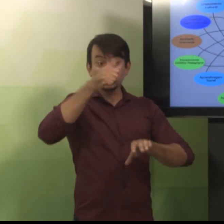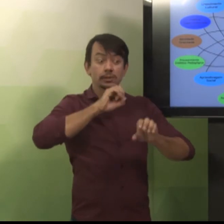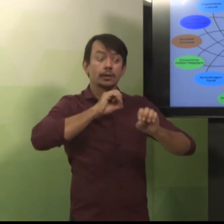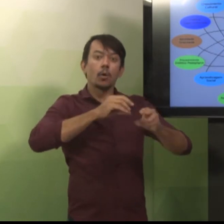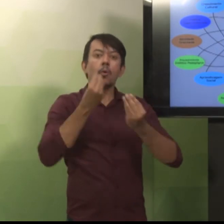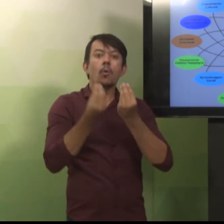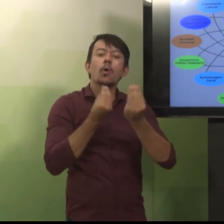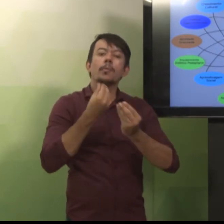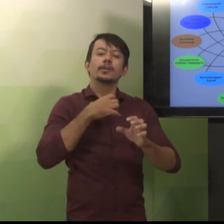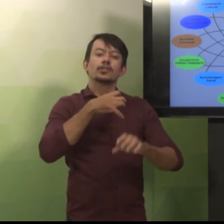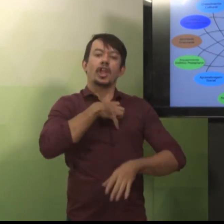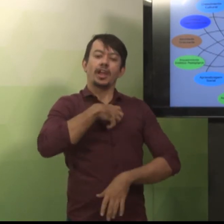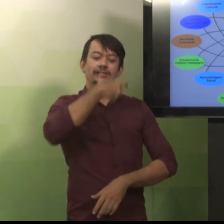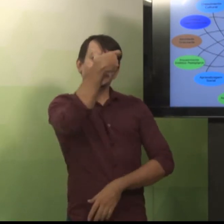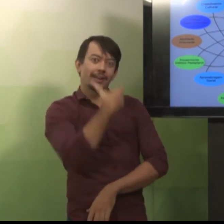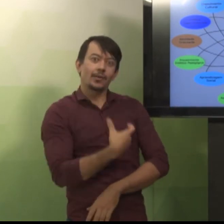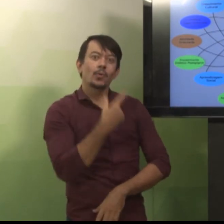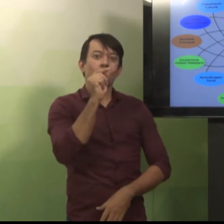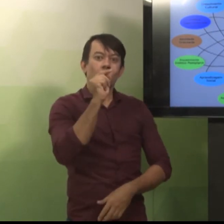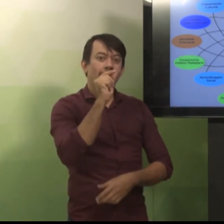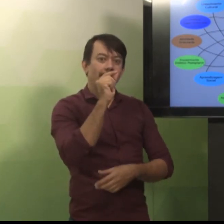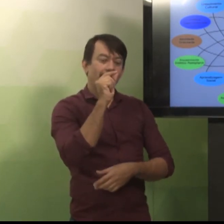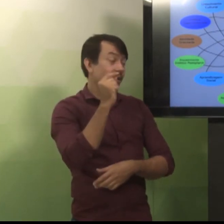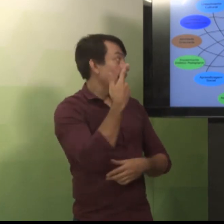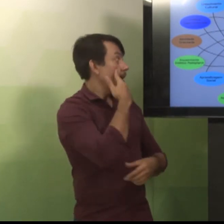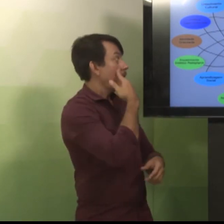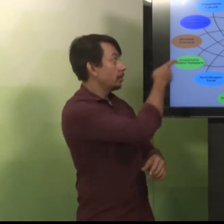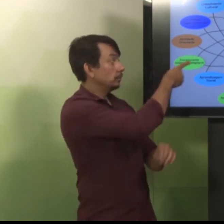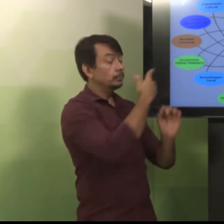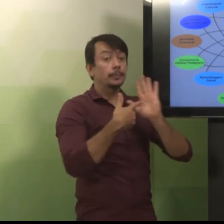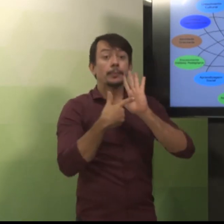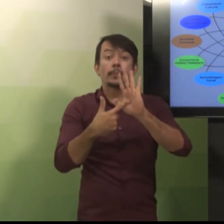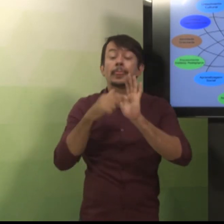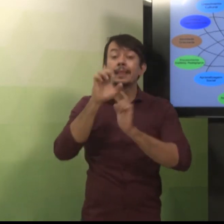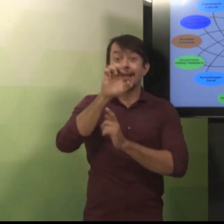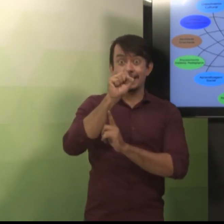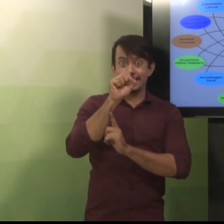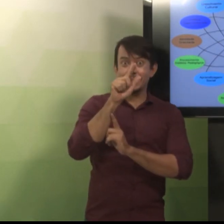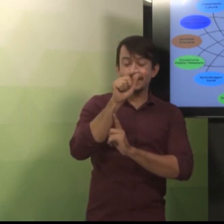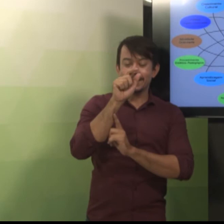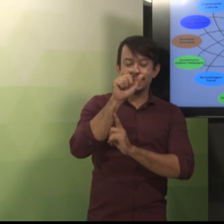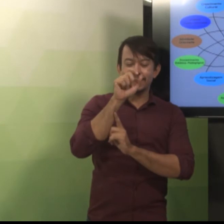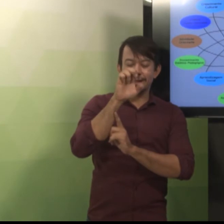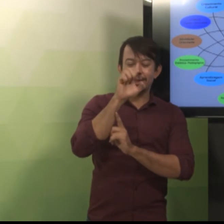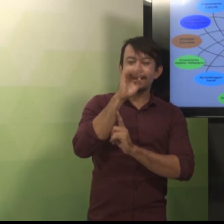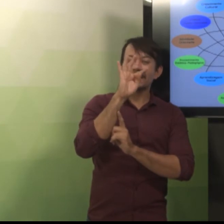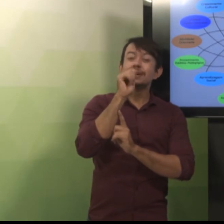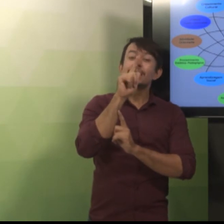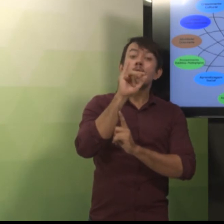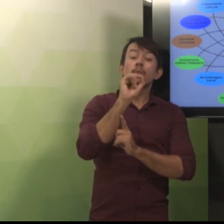a L1, a forma de ensinar. Aqui, vamos